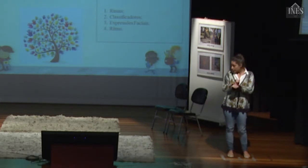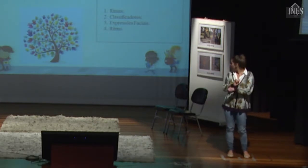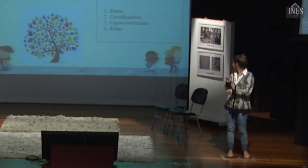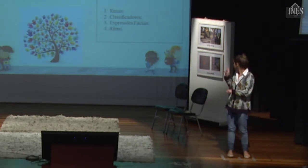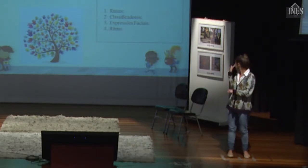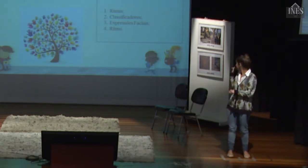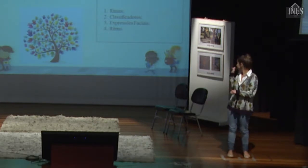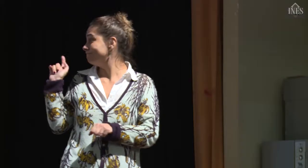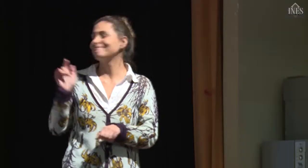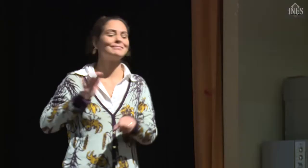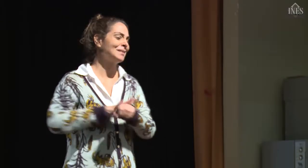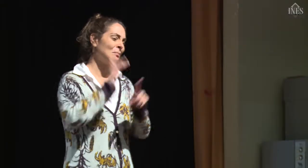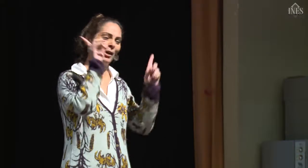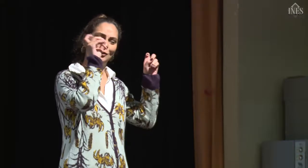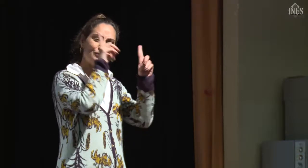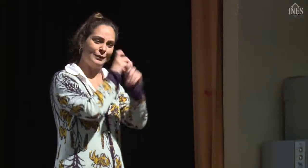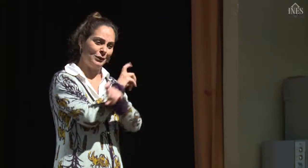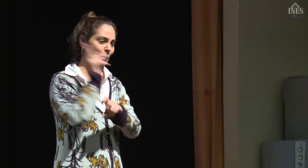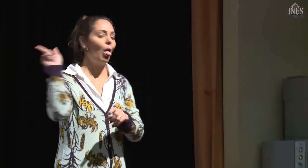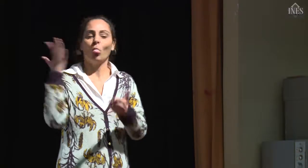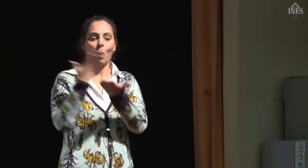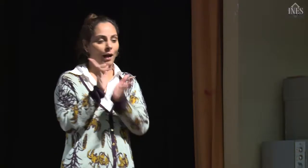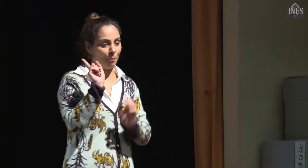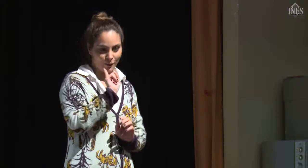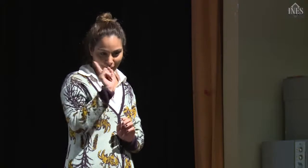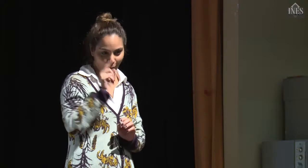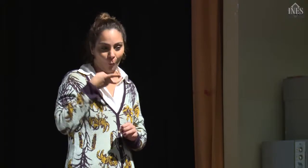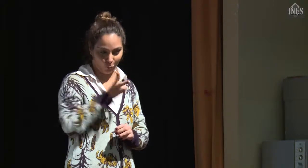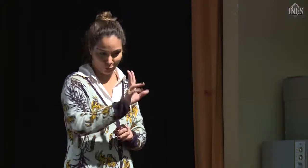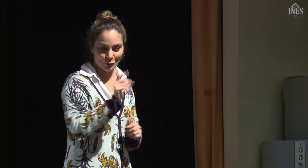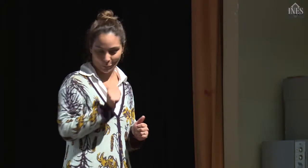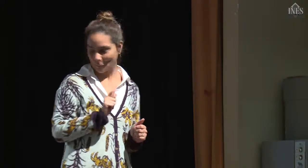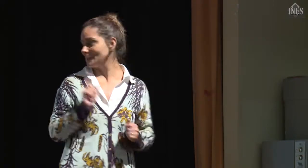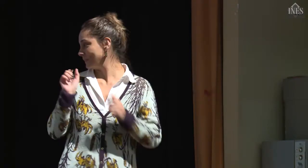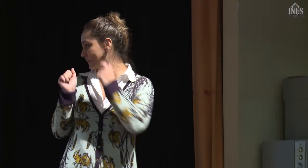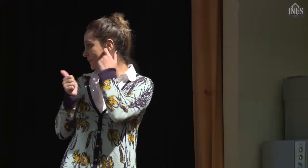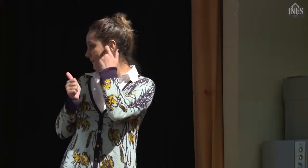Bom, a minha segunda estratégia foi mais difícil e não acabou, ela ainda continua usando